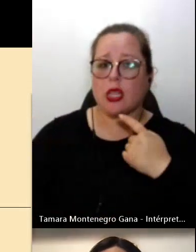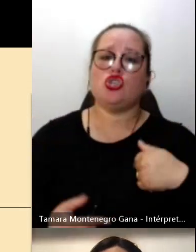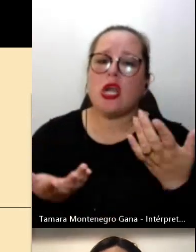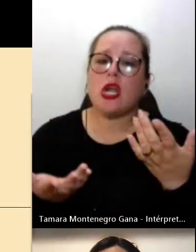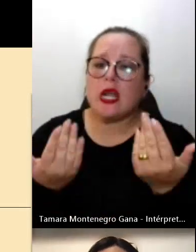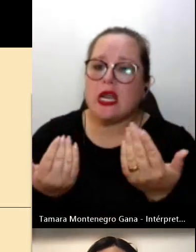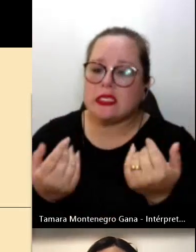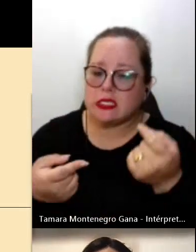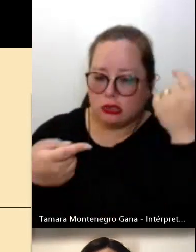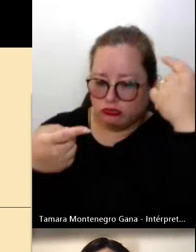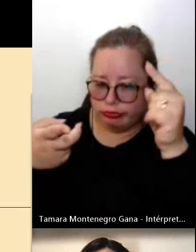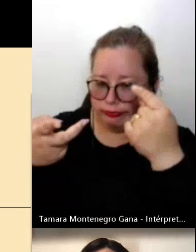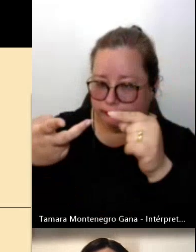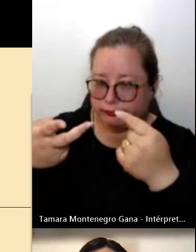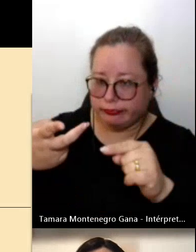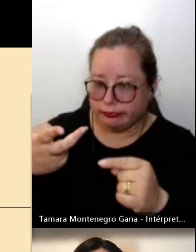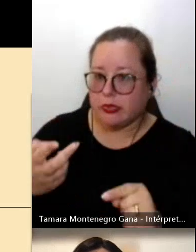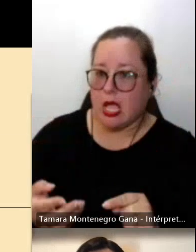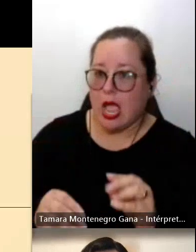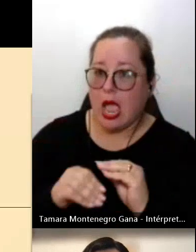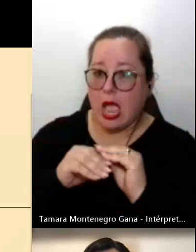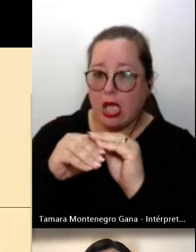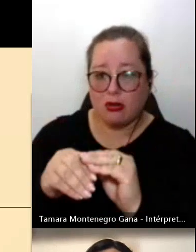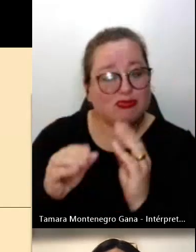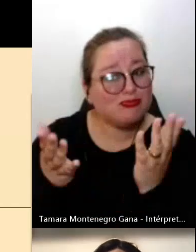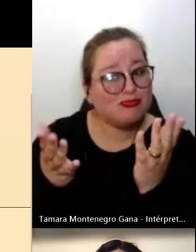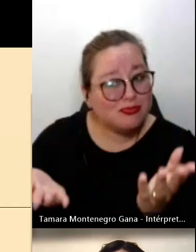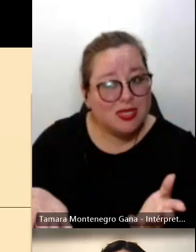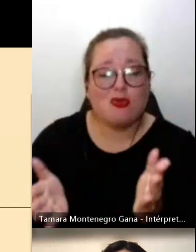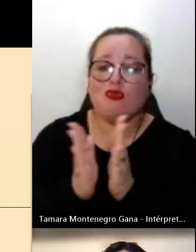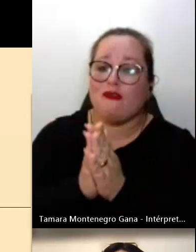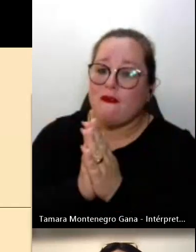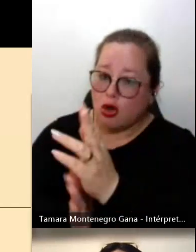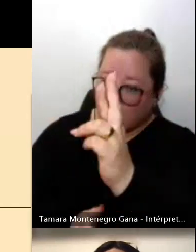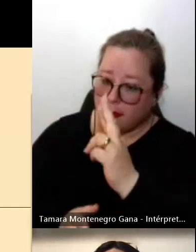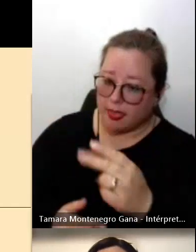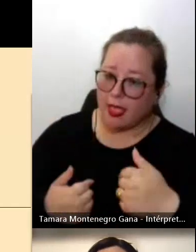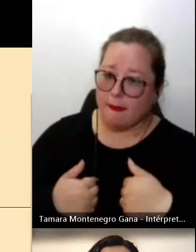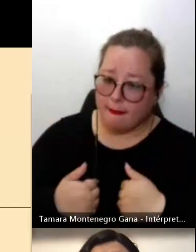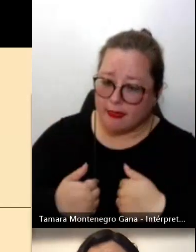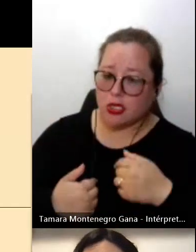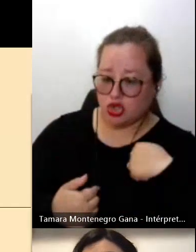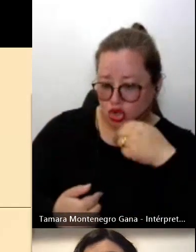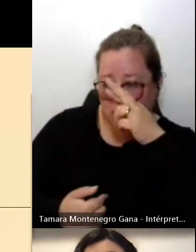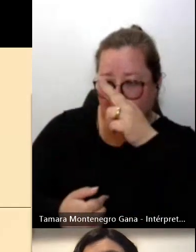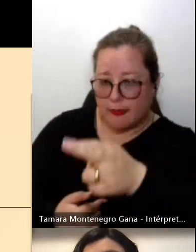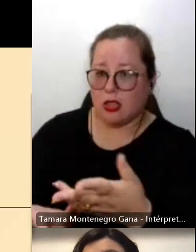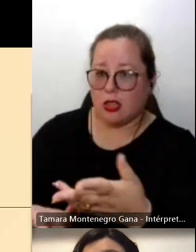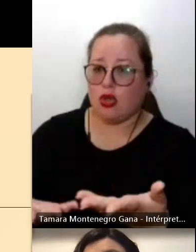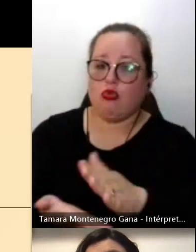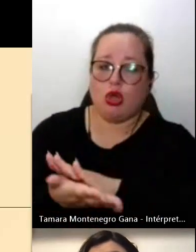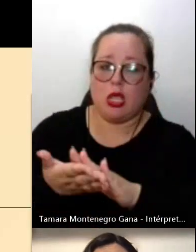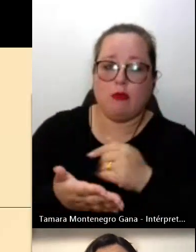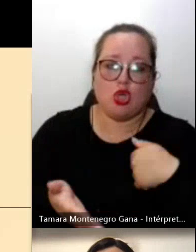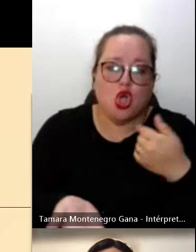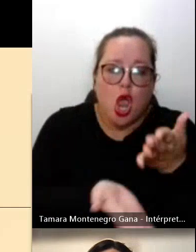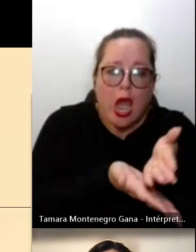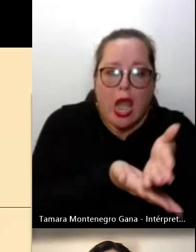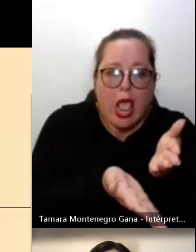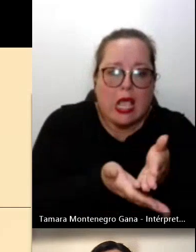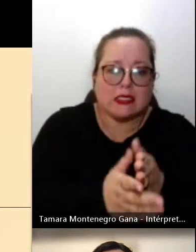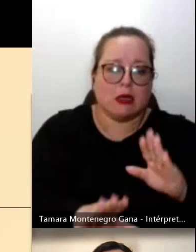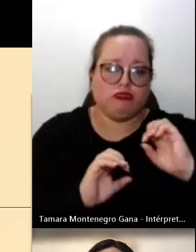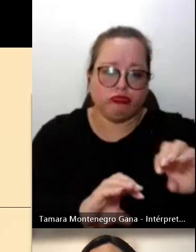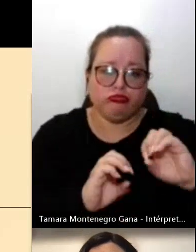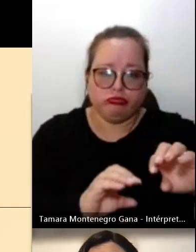necesito esto, tú necesito que me respetes, tú respétame a mí. Por ejemplo, si estoy haciendo una clase